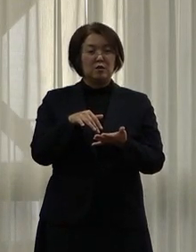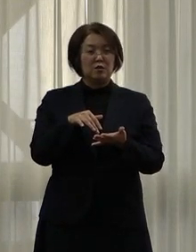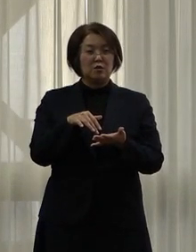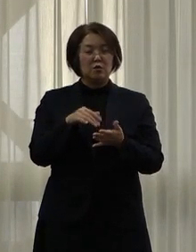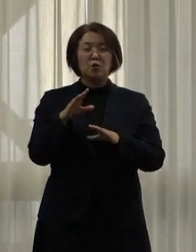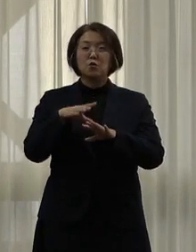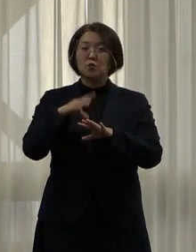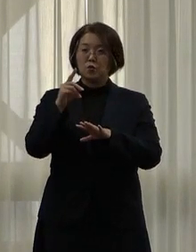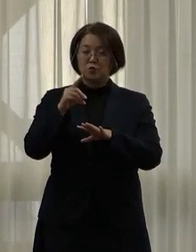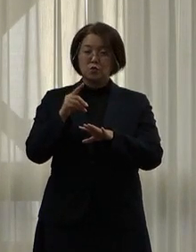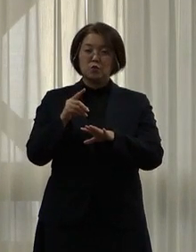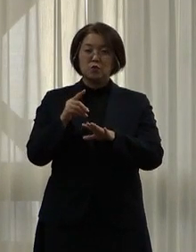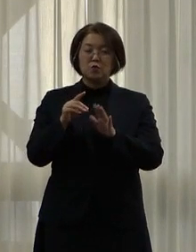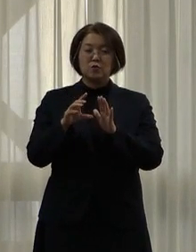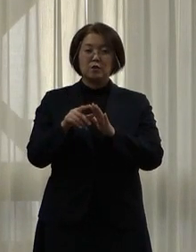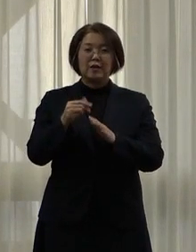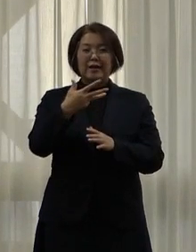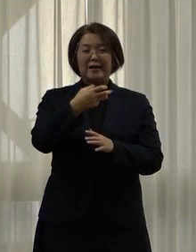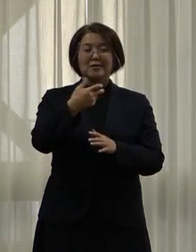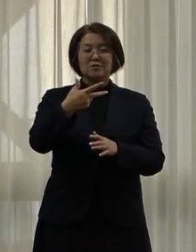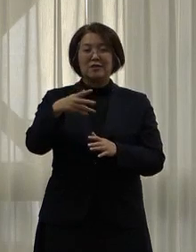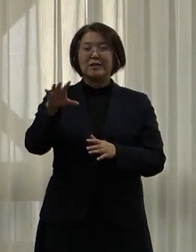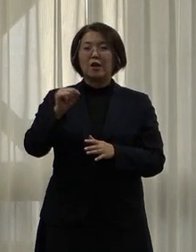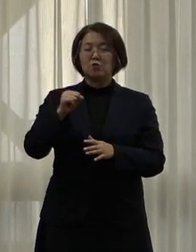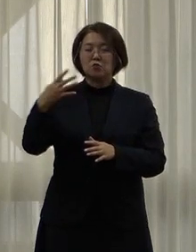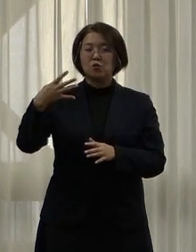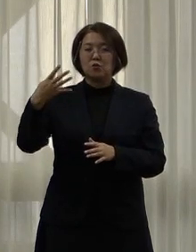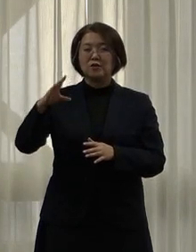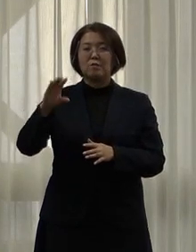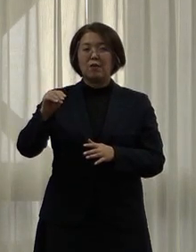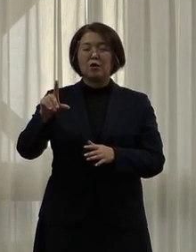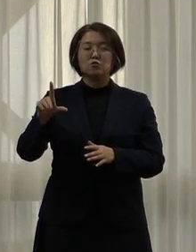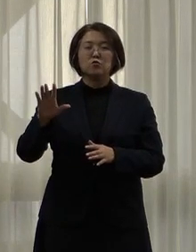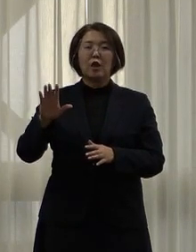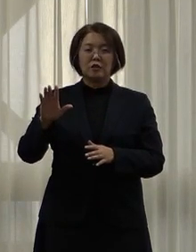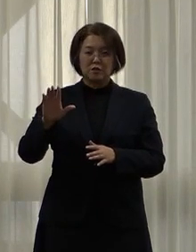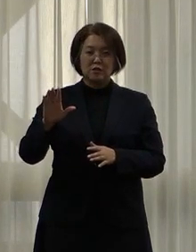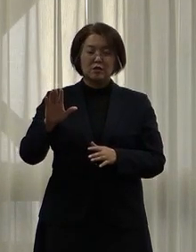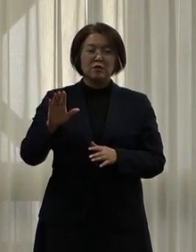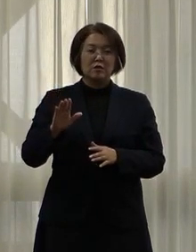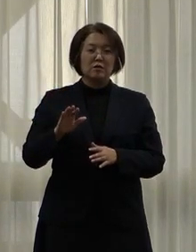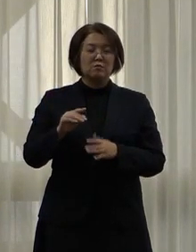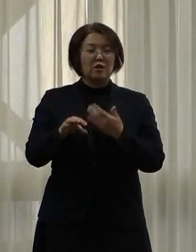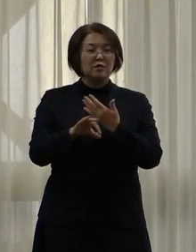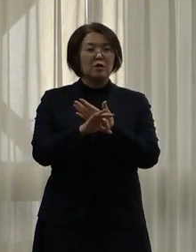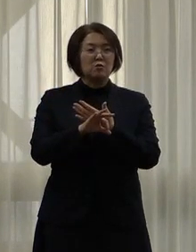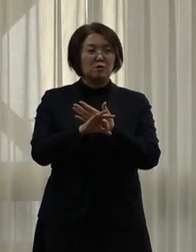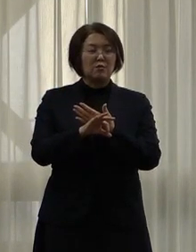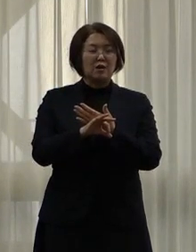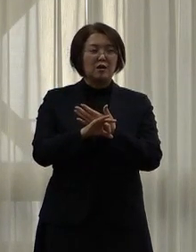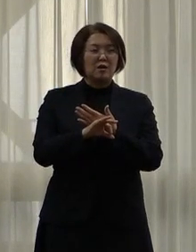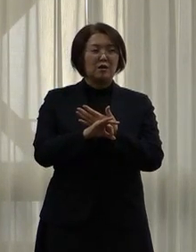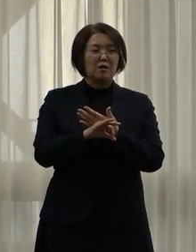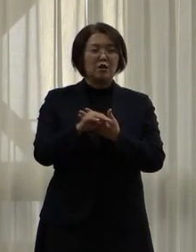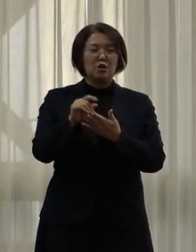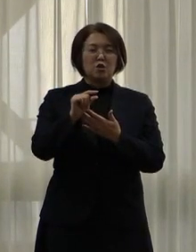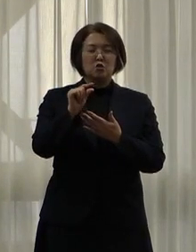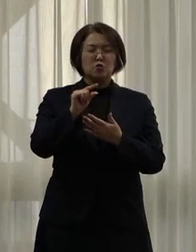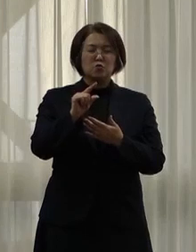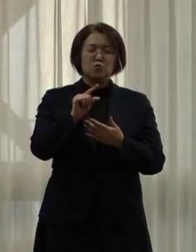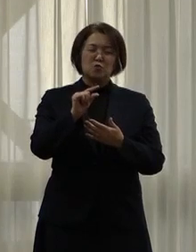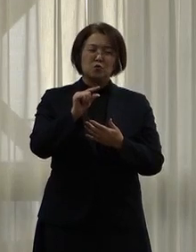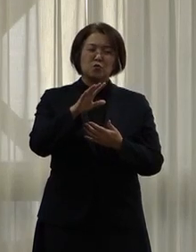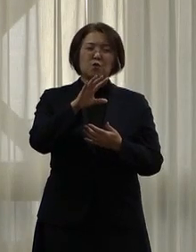当初の基本設定だと87億4000万円程度ということでしたけれども、ここから例えばその数億円程度で進むのか、あるい